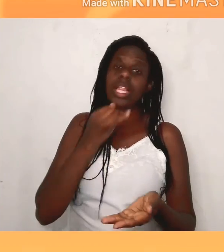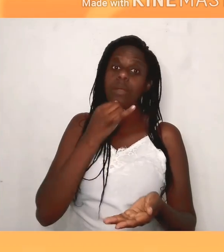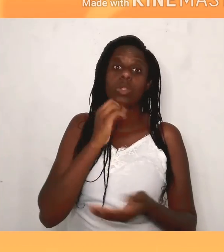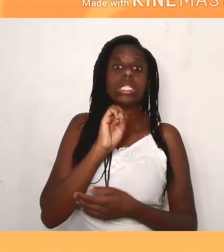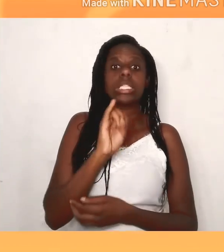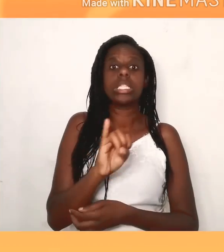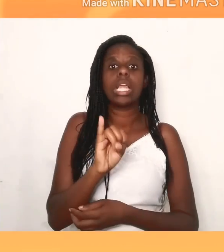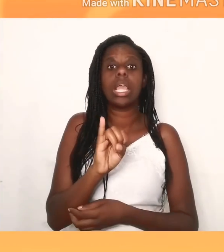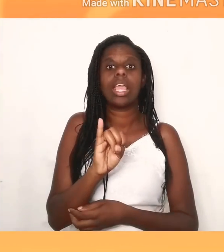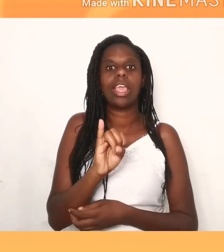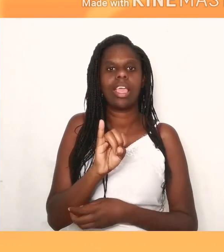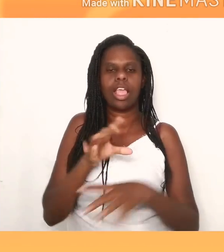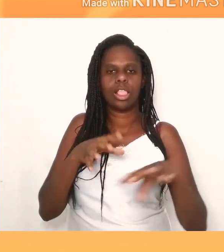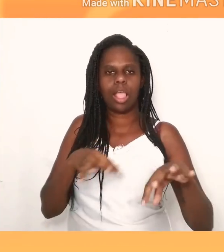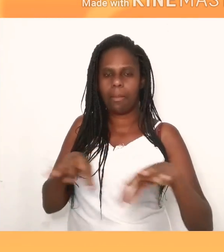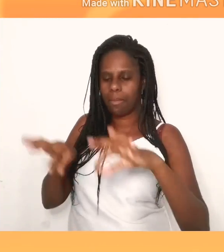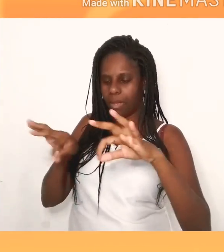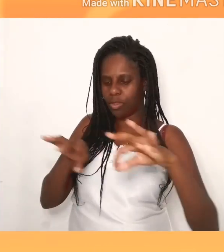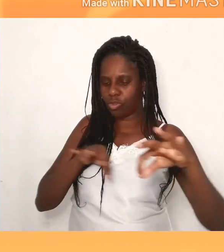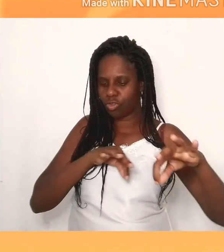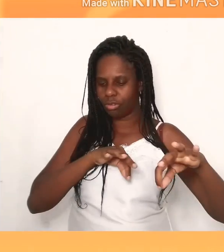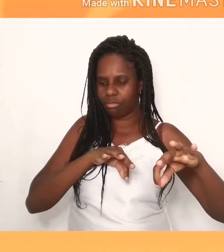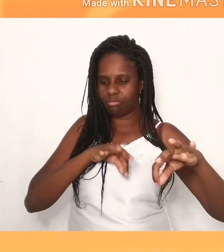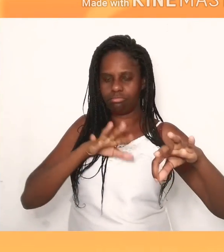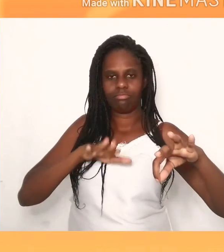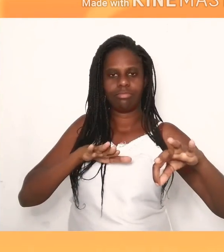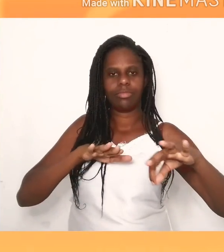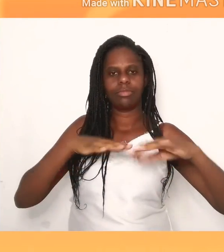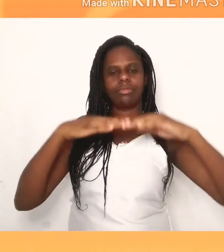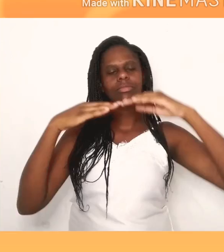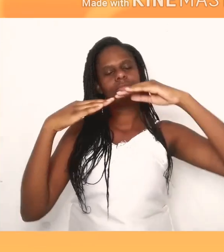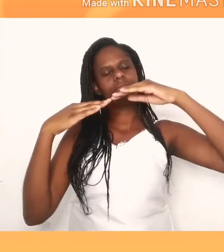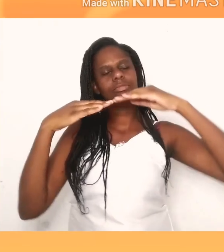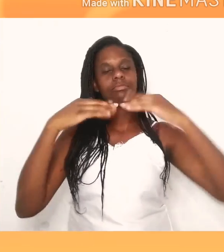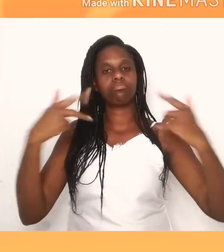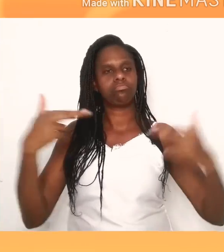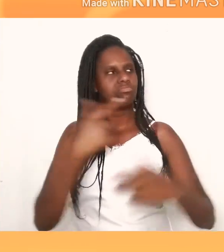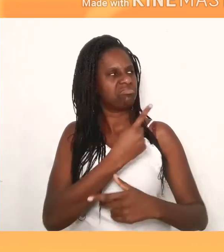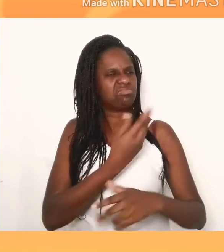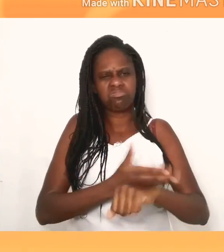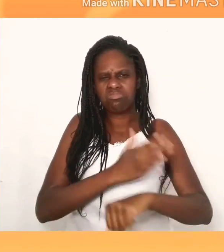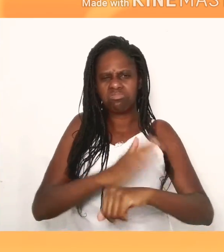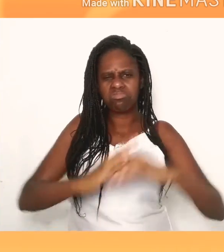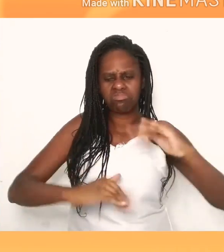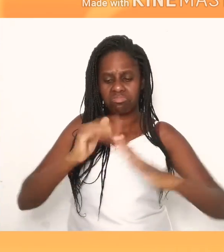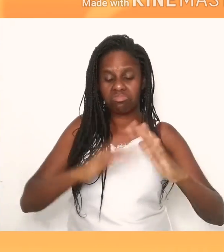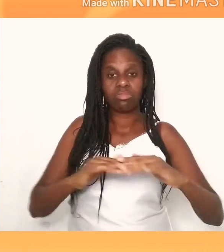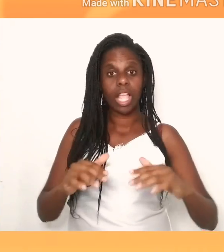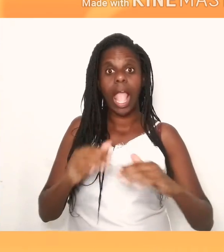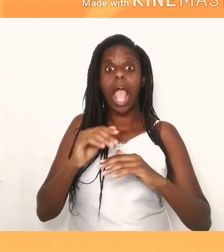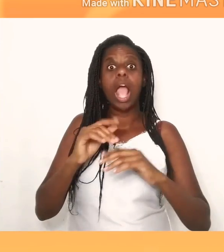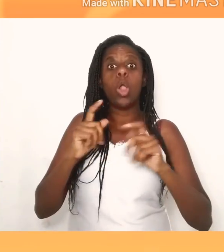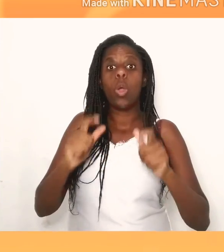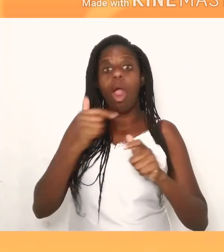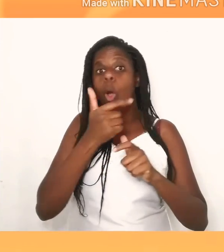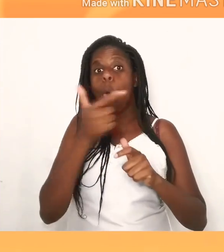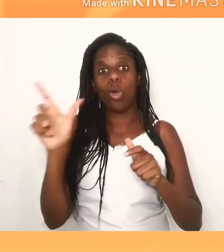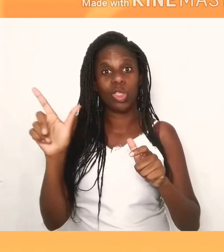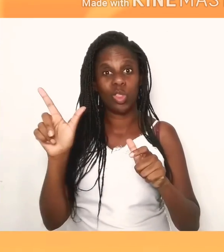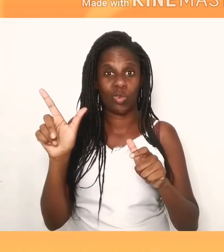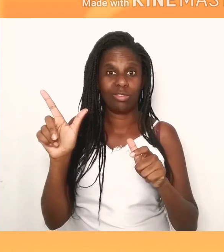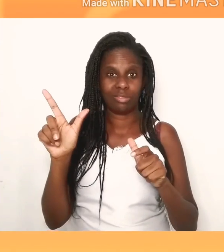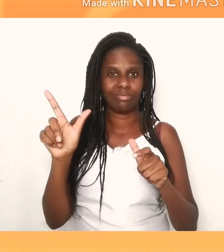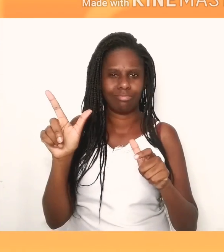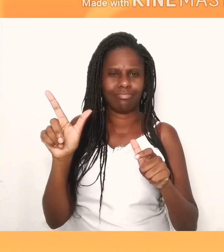Então, quando você for estar fora do seu tapetinho, que não vai estar na prática física do yoga, você